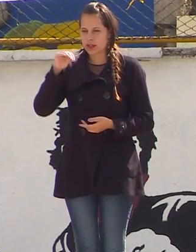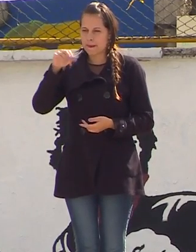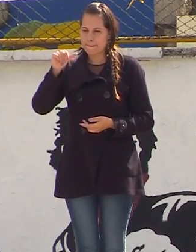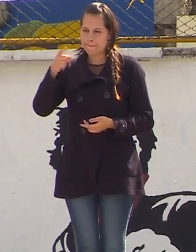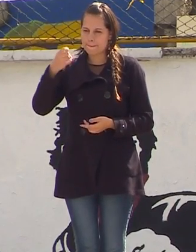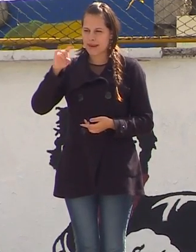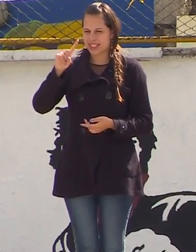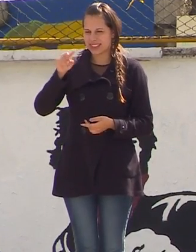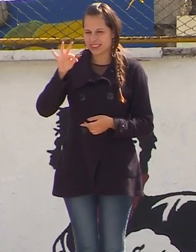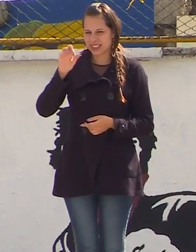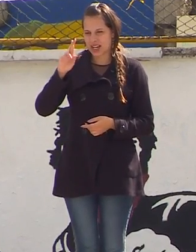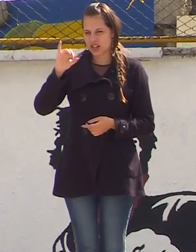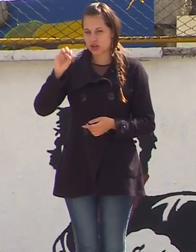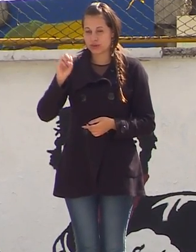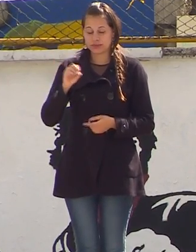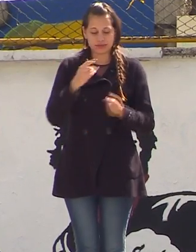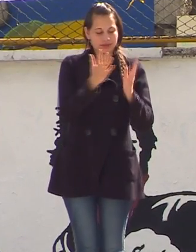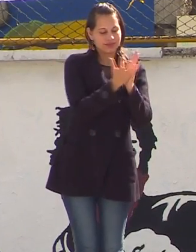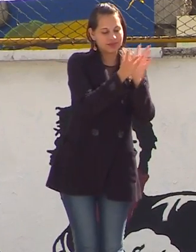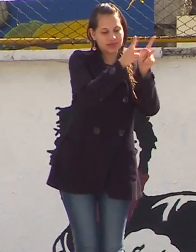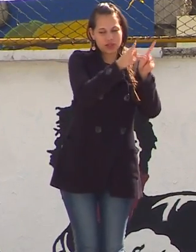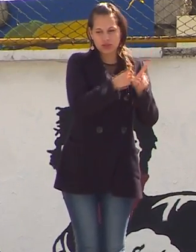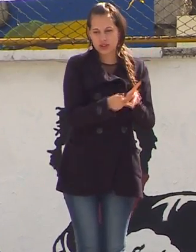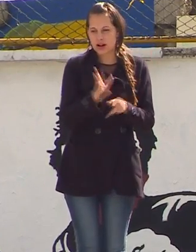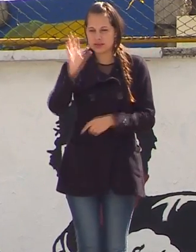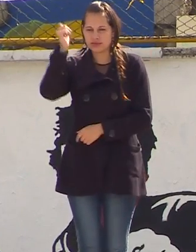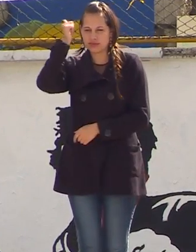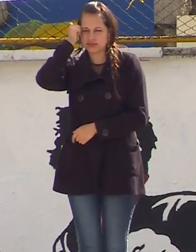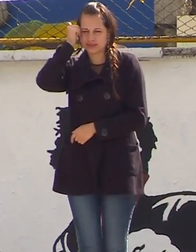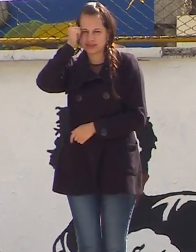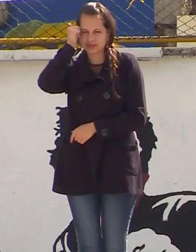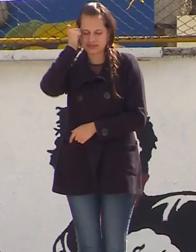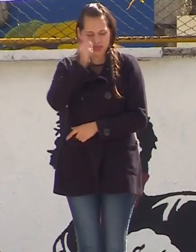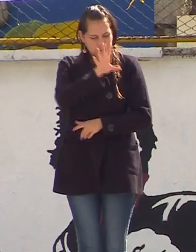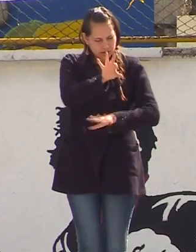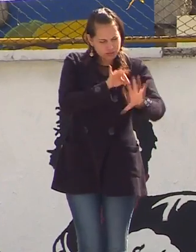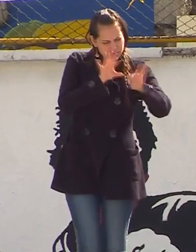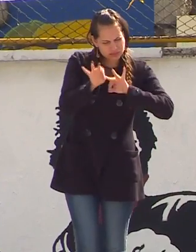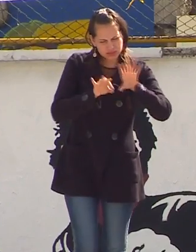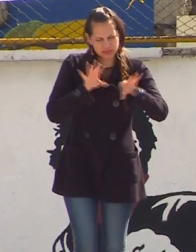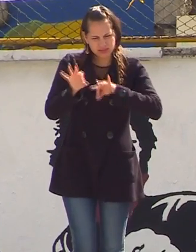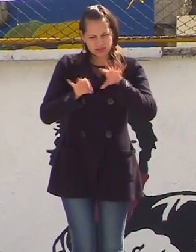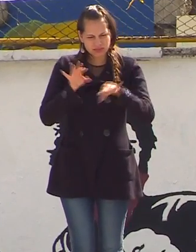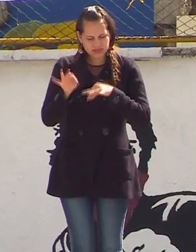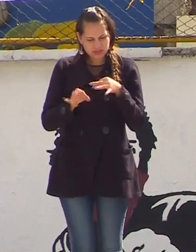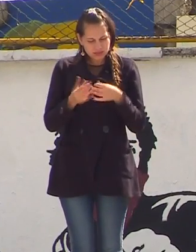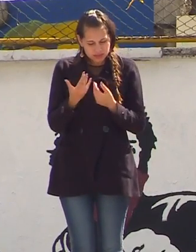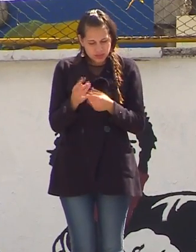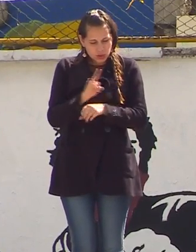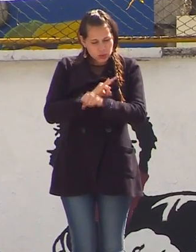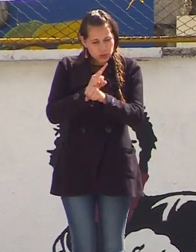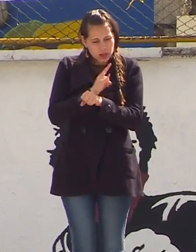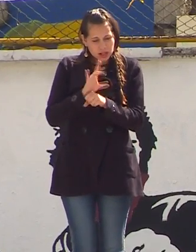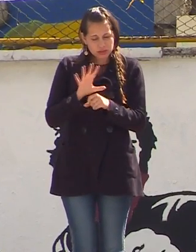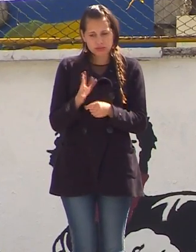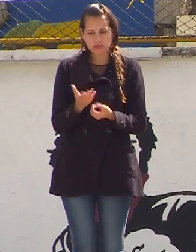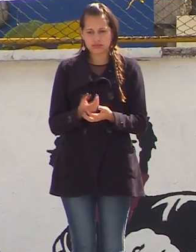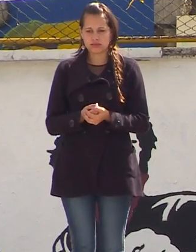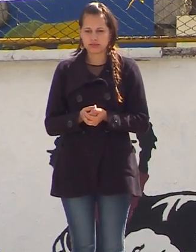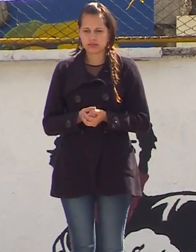para que estudiantes y profesores seleccionen las más útiles a efecto de